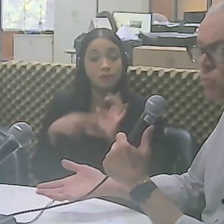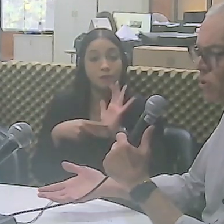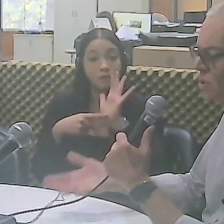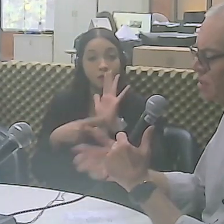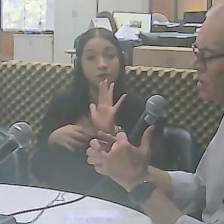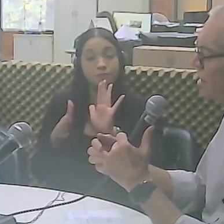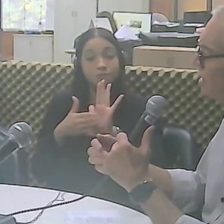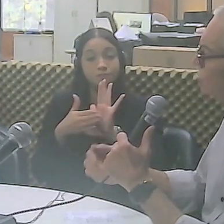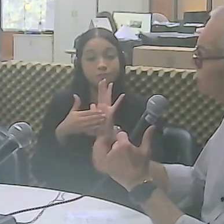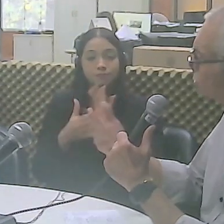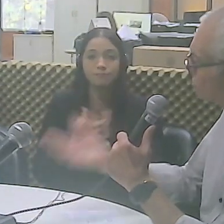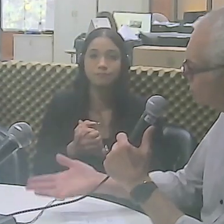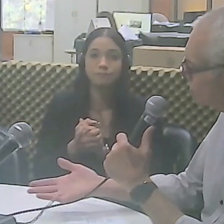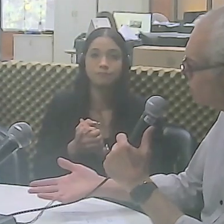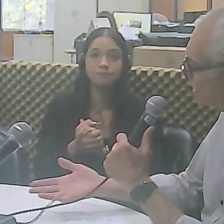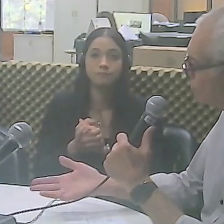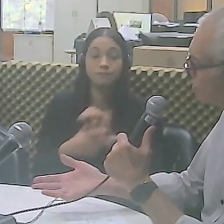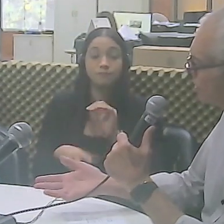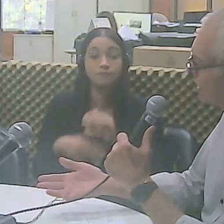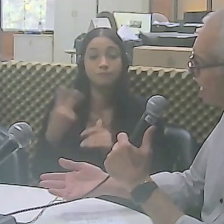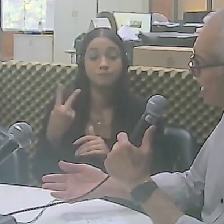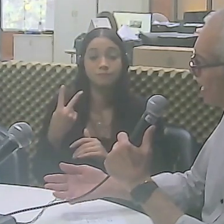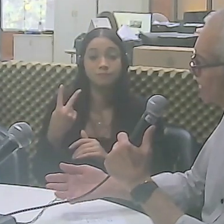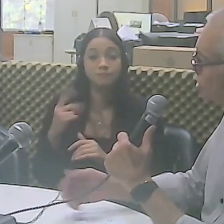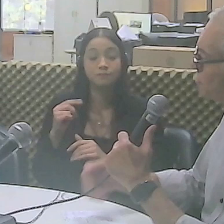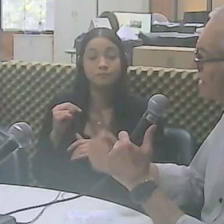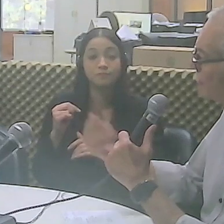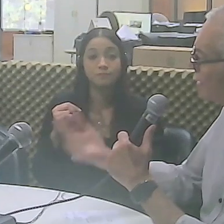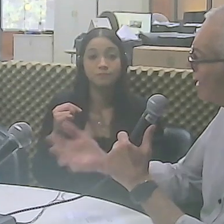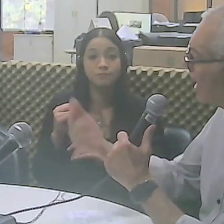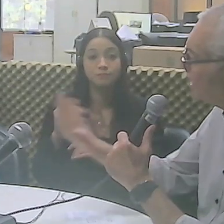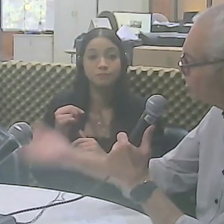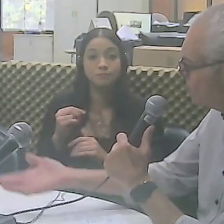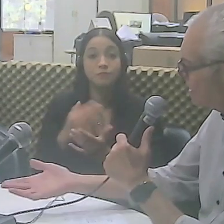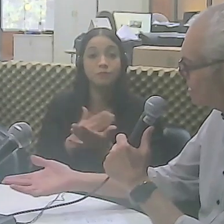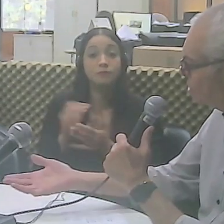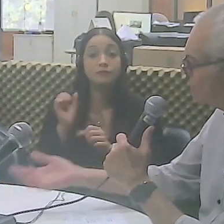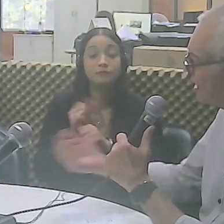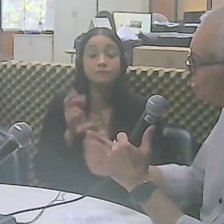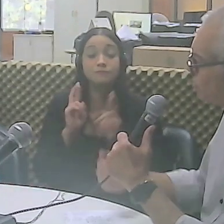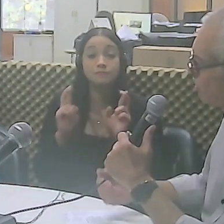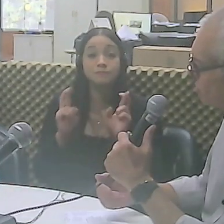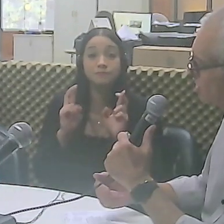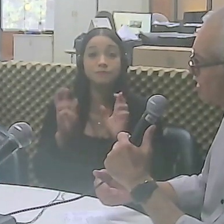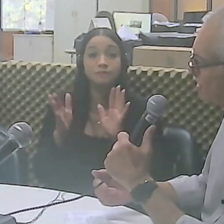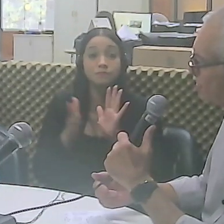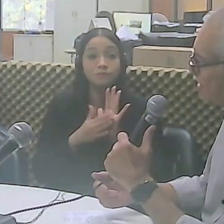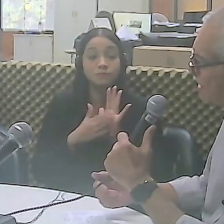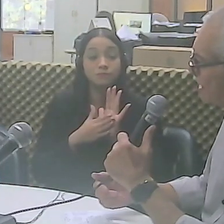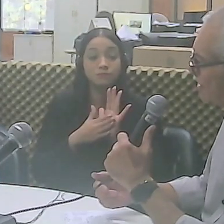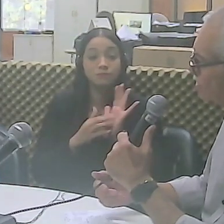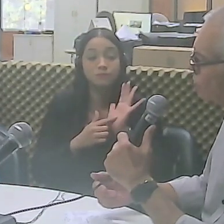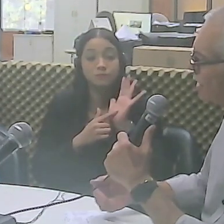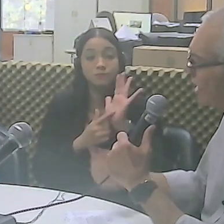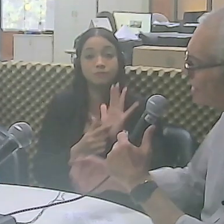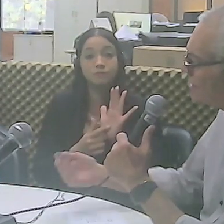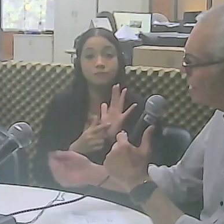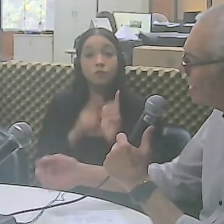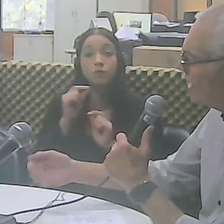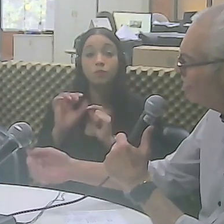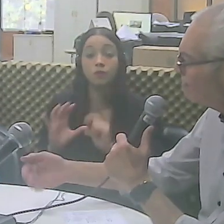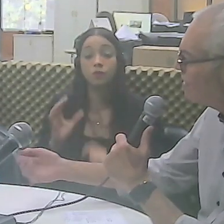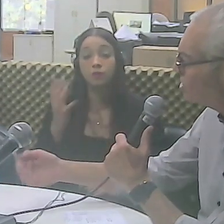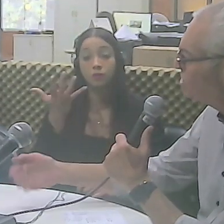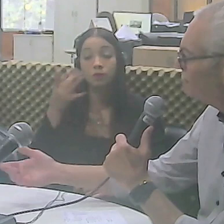apresente propostas. Num segundo momento, a gente passa a ficar na expectativa das propostas apresentadas, o que